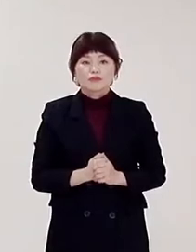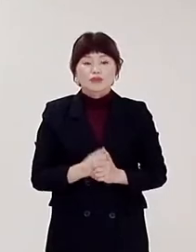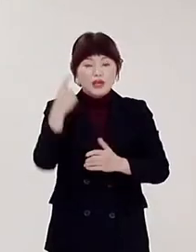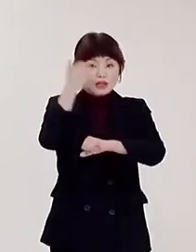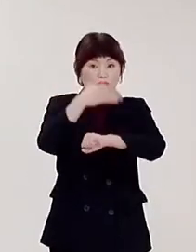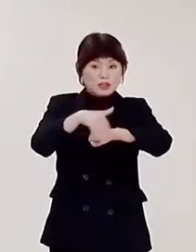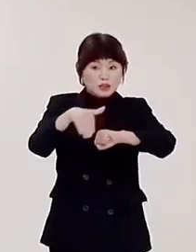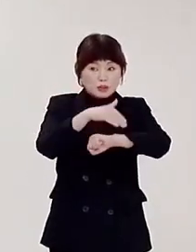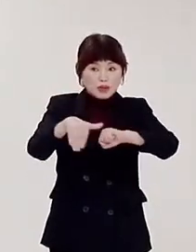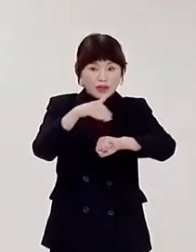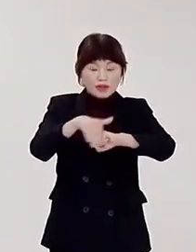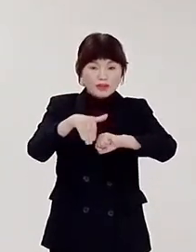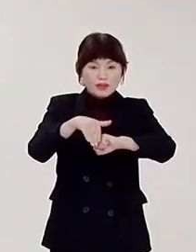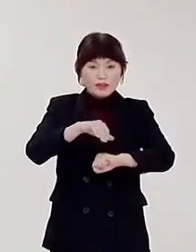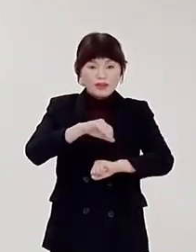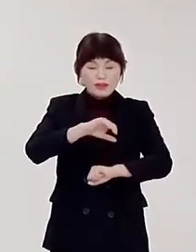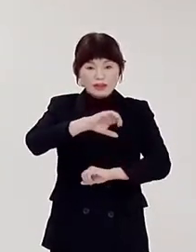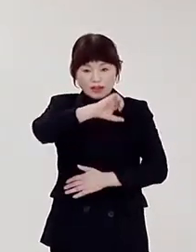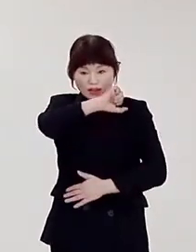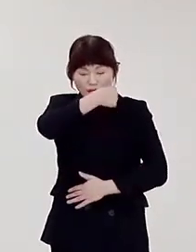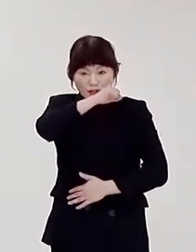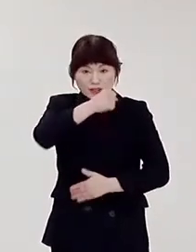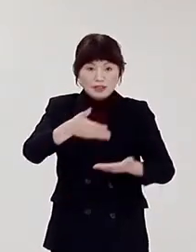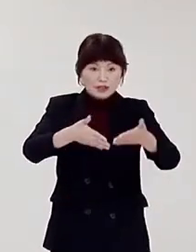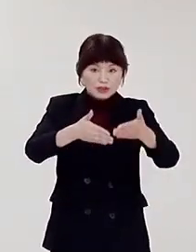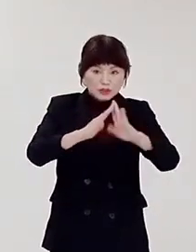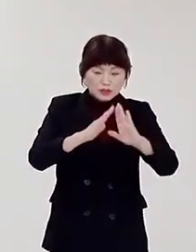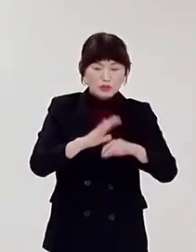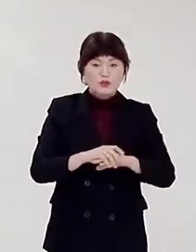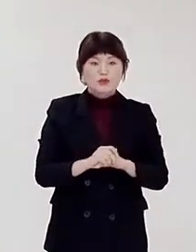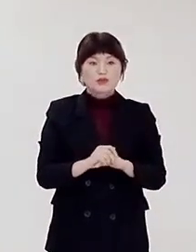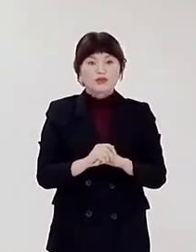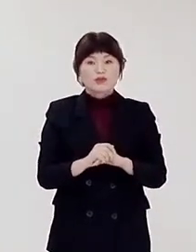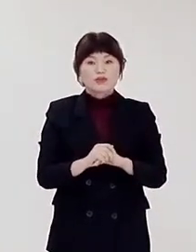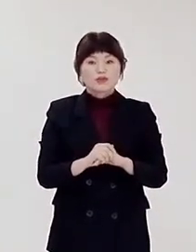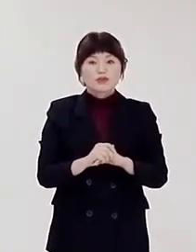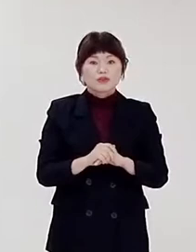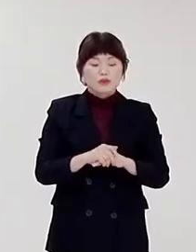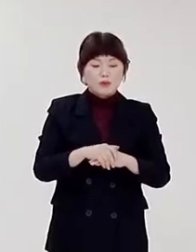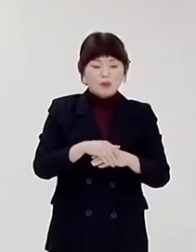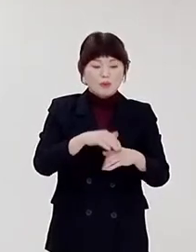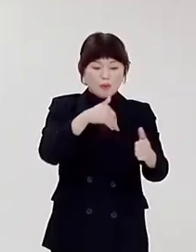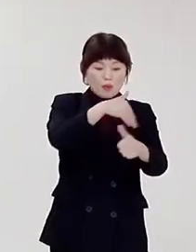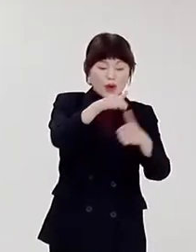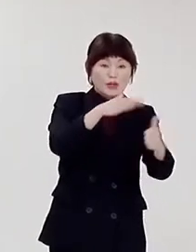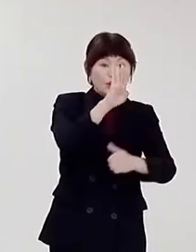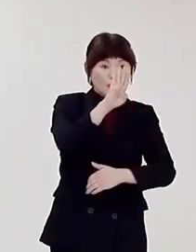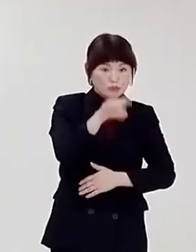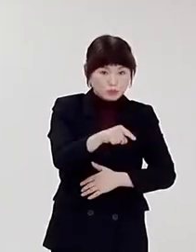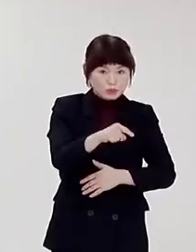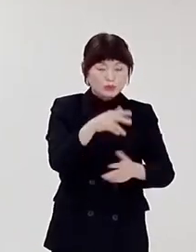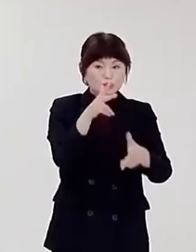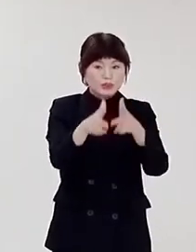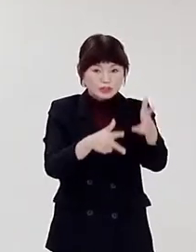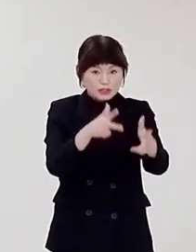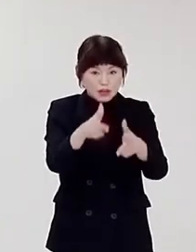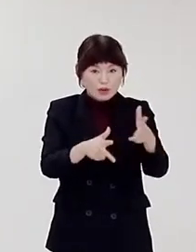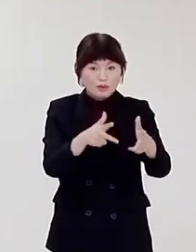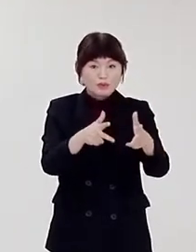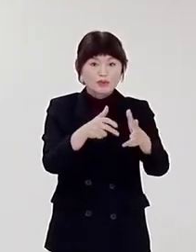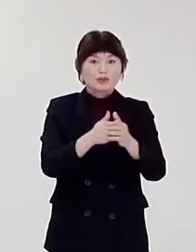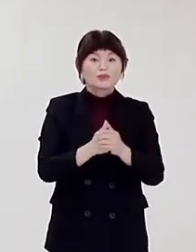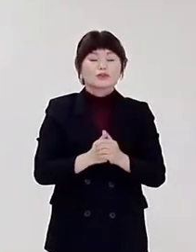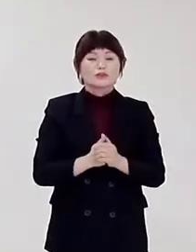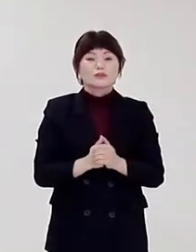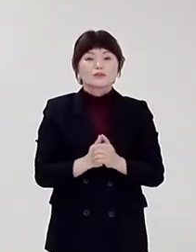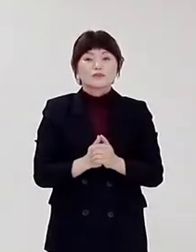소정파출소, 옥천파출소 설계비 반영, 환경부 사업인 경기동부권 광역 자원